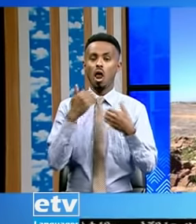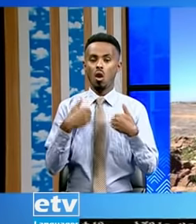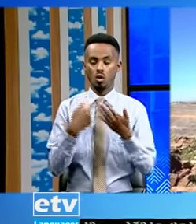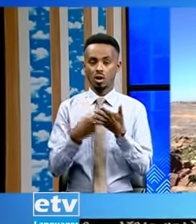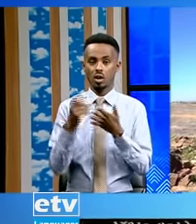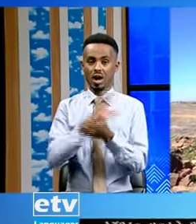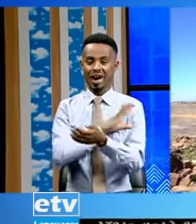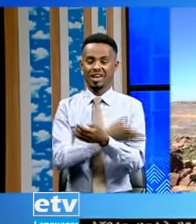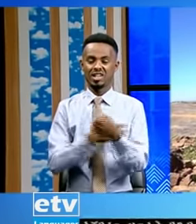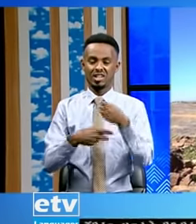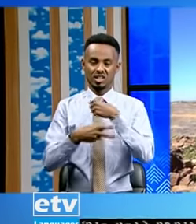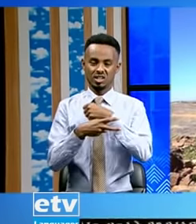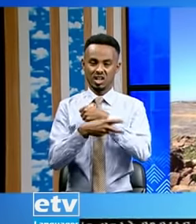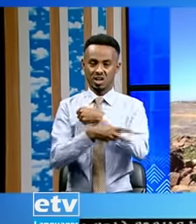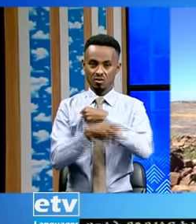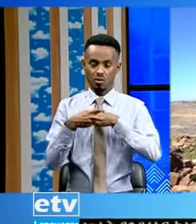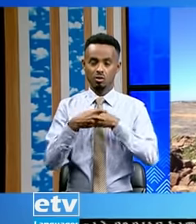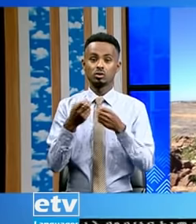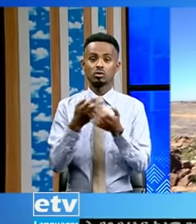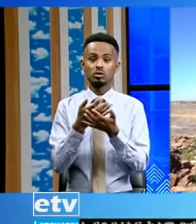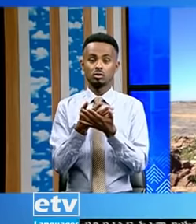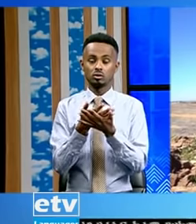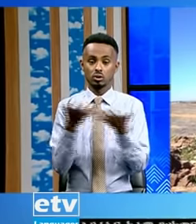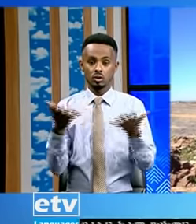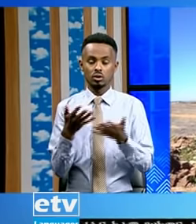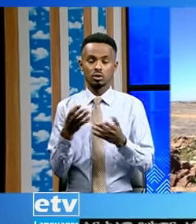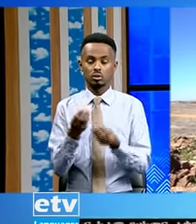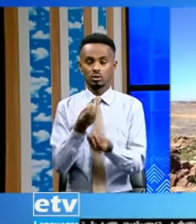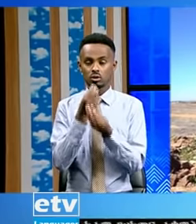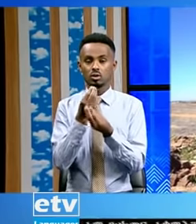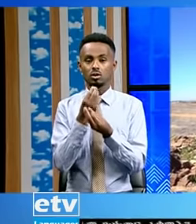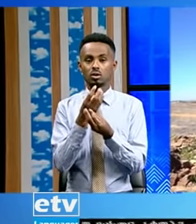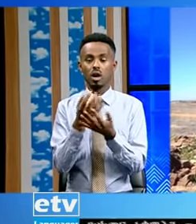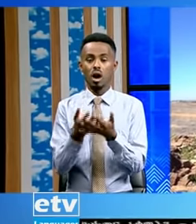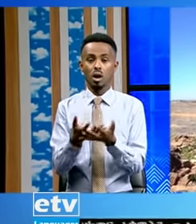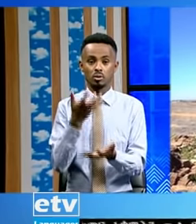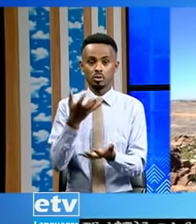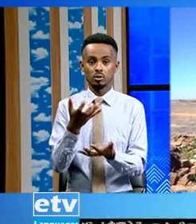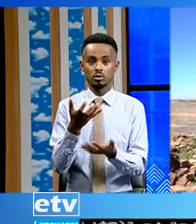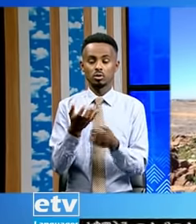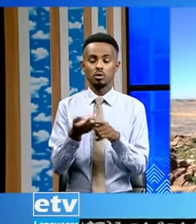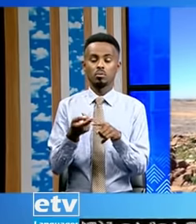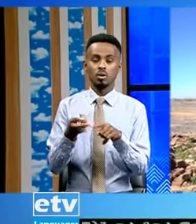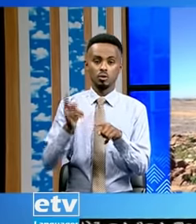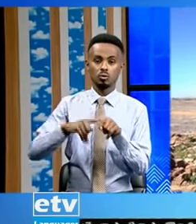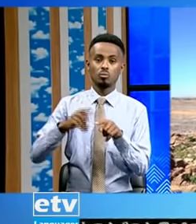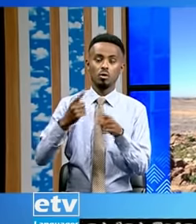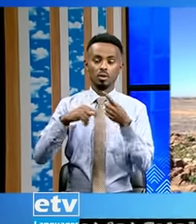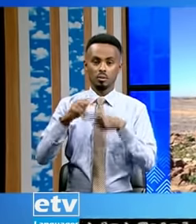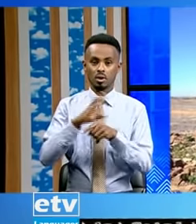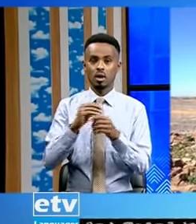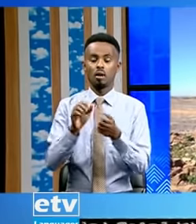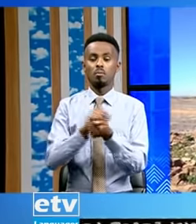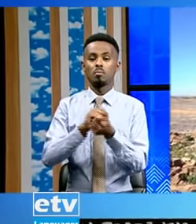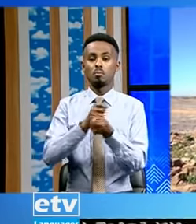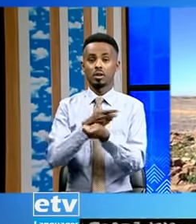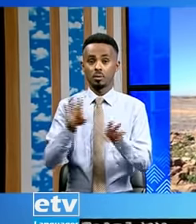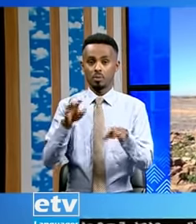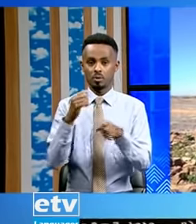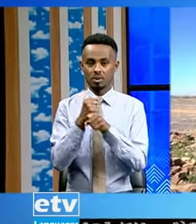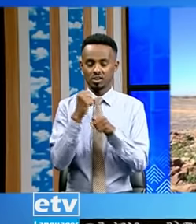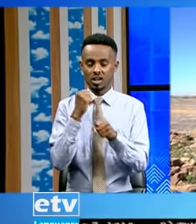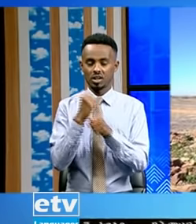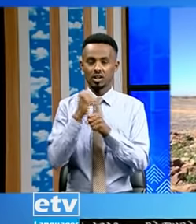ኃይል የዘረፈውን ትጥቅና ስንቅ ሀብት የሚያስቀርበትንና የሚበተንበትን ስራ